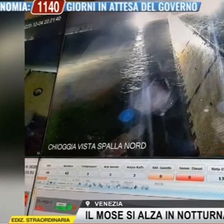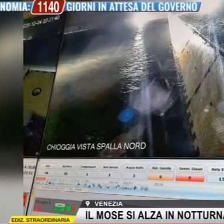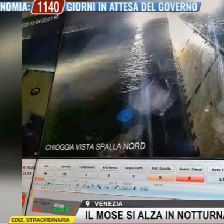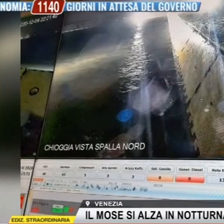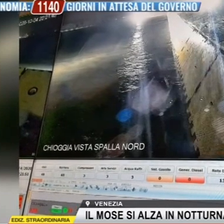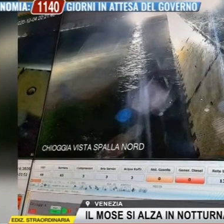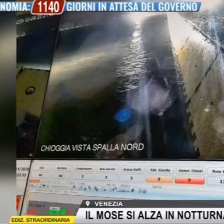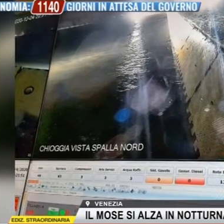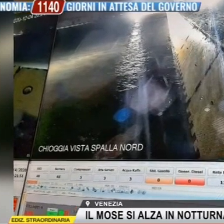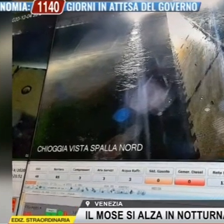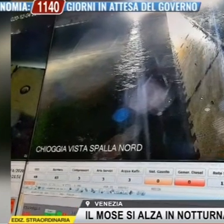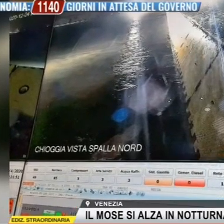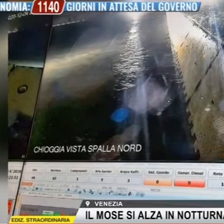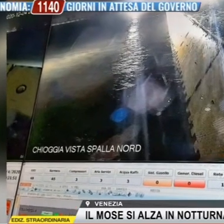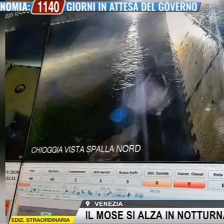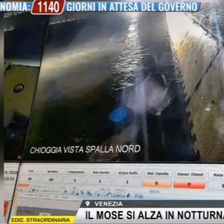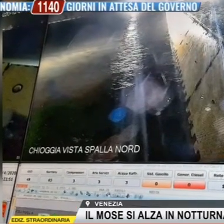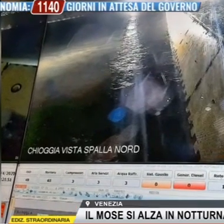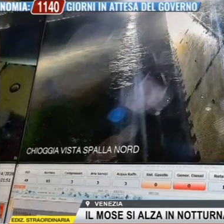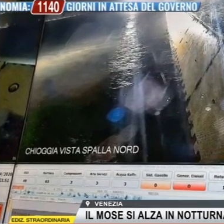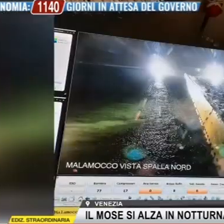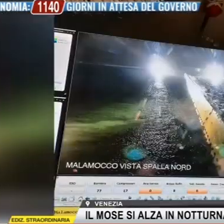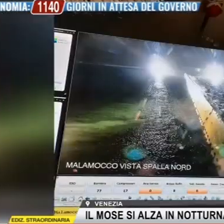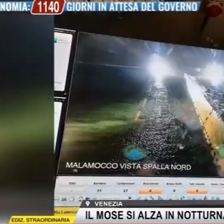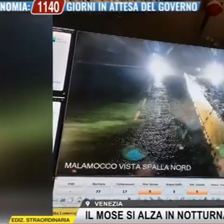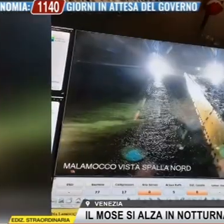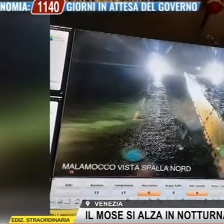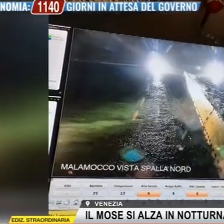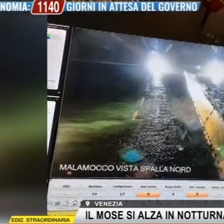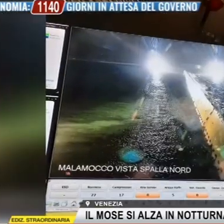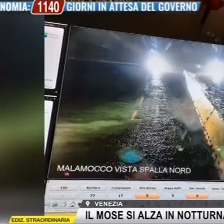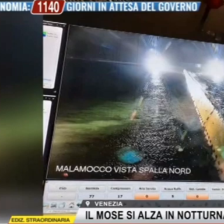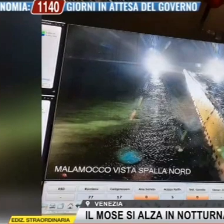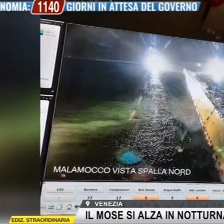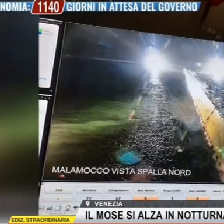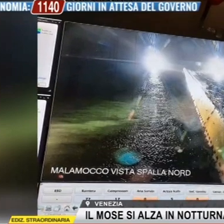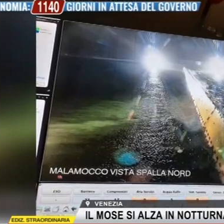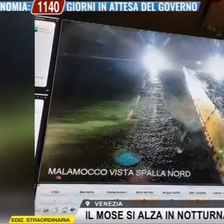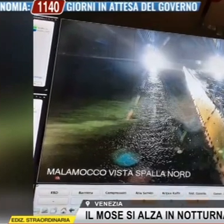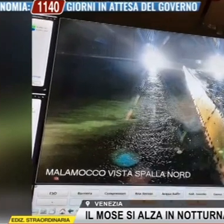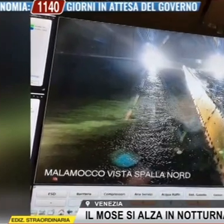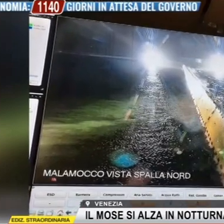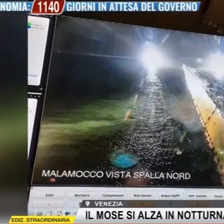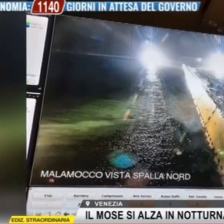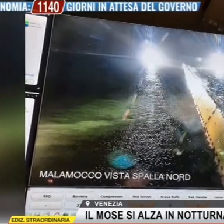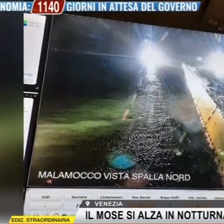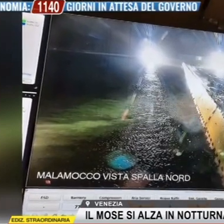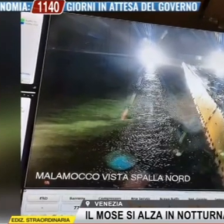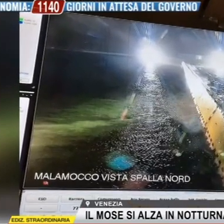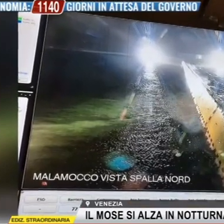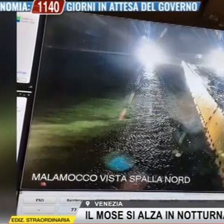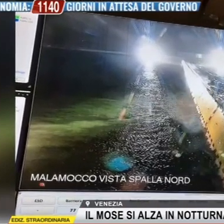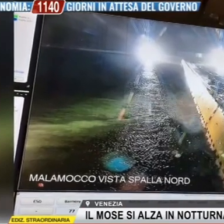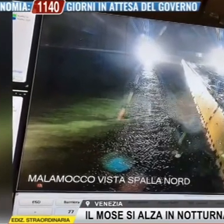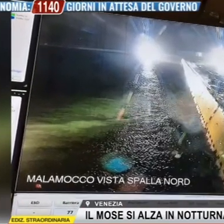anche dei venti, come diceva Lucio Zanato, e quindi la situazione dell'alta marea. Le previsioni potrebbe rimanere poi alzato anche nella giornata